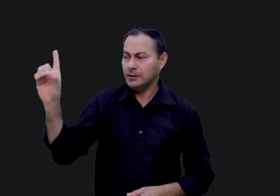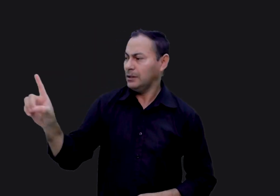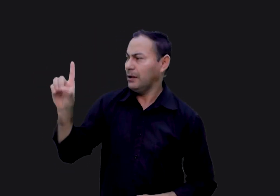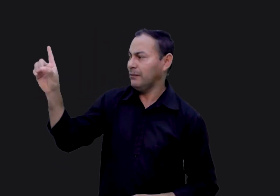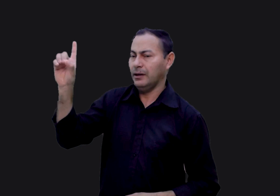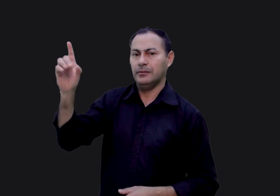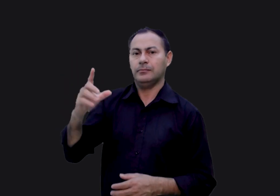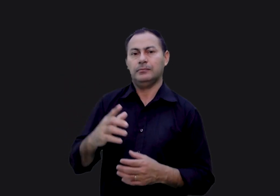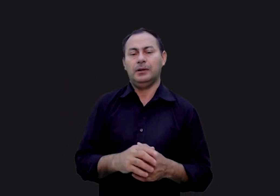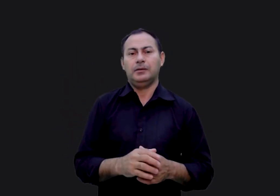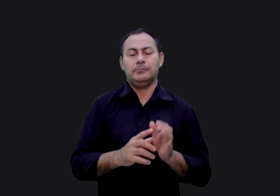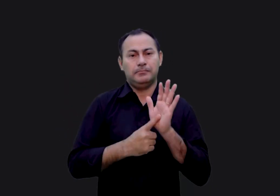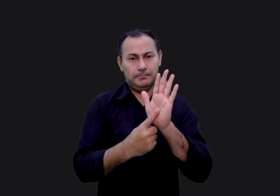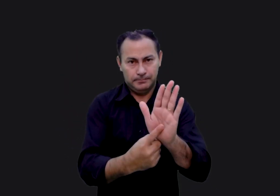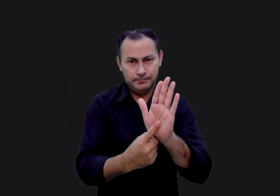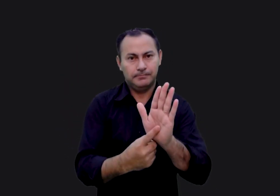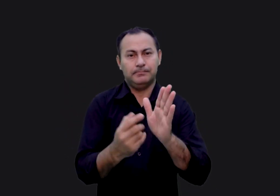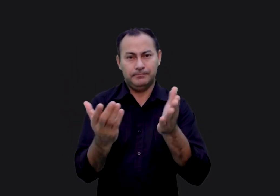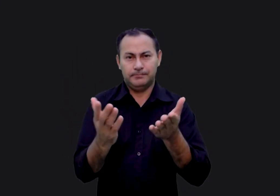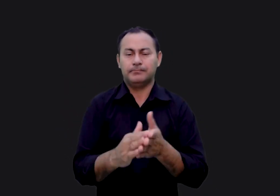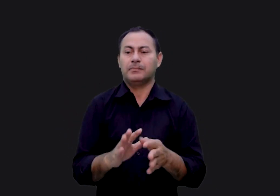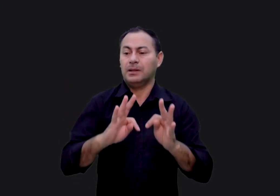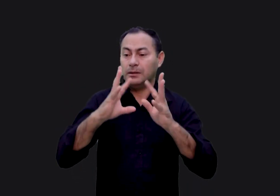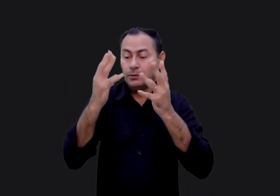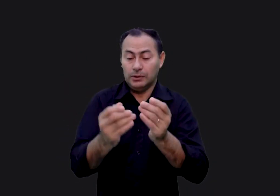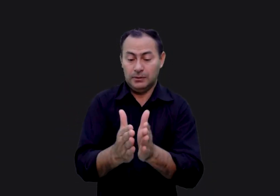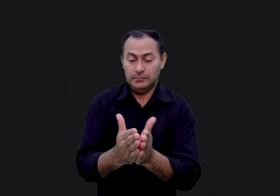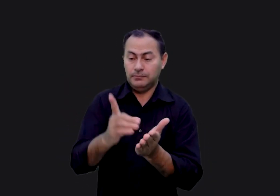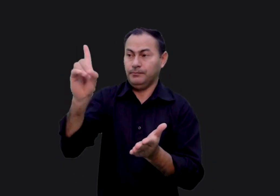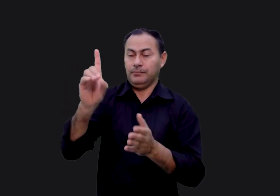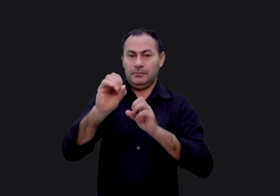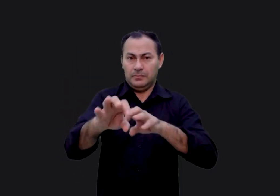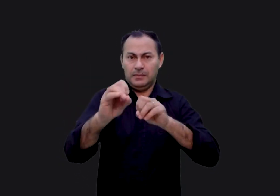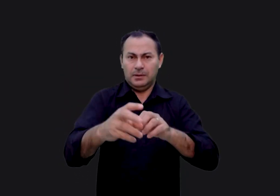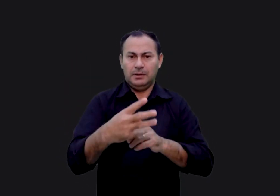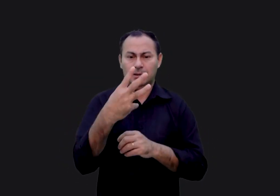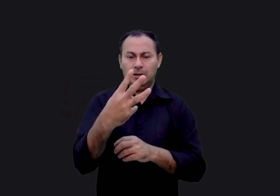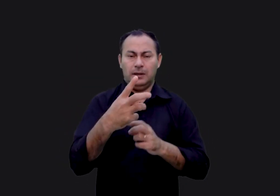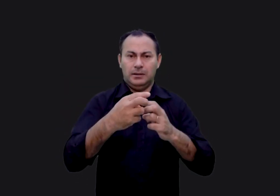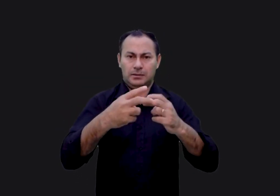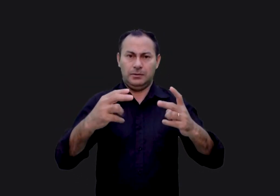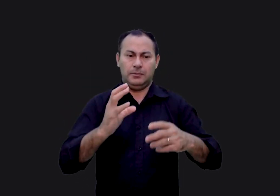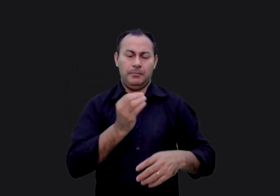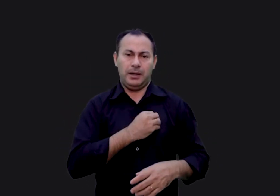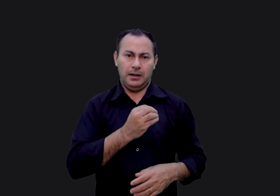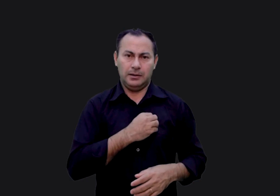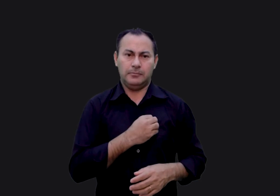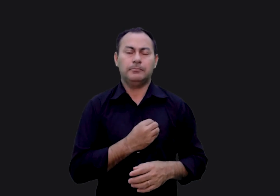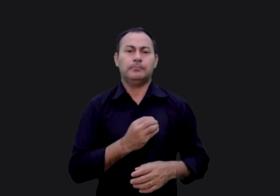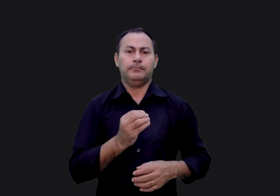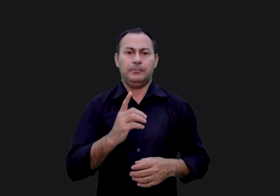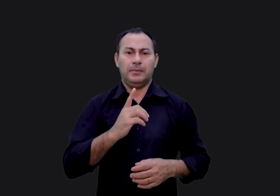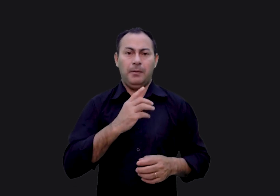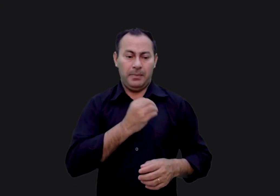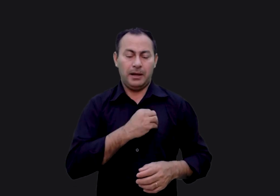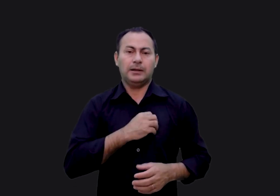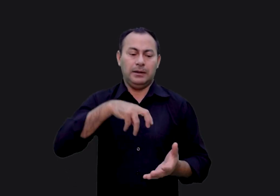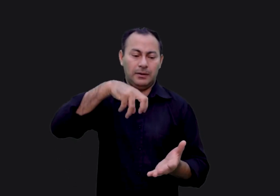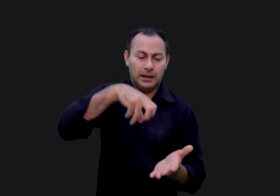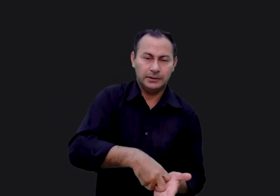de Davi é uma ilustração disso. Em toda a Bíblia temos o ensinamento dos 3 fatores do pecado. O pecado tem um